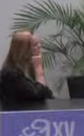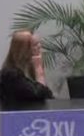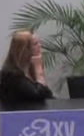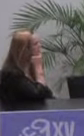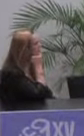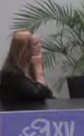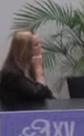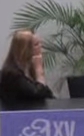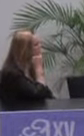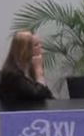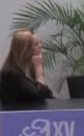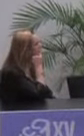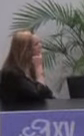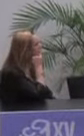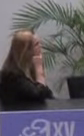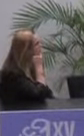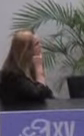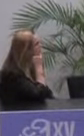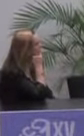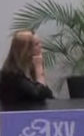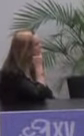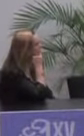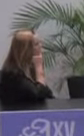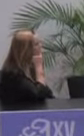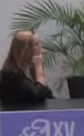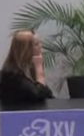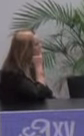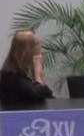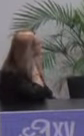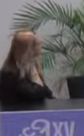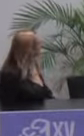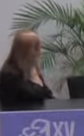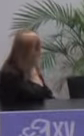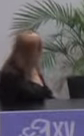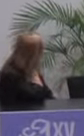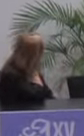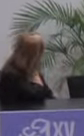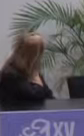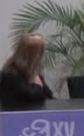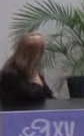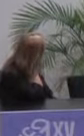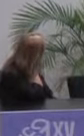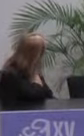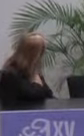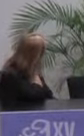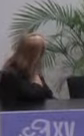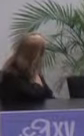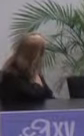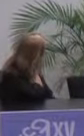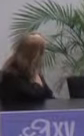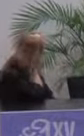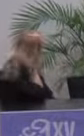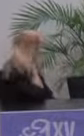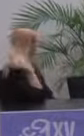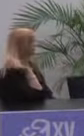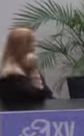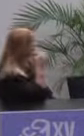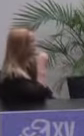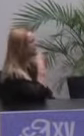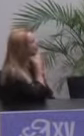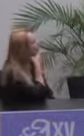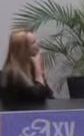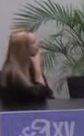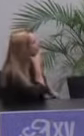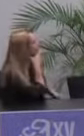chamar todo mundo e buscar. Então, assim, tem que acompanhar a pauta política, saber o que está acontecendo, comparecer, apresentar a demanda.